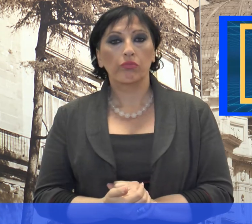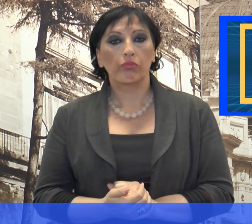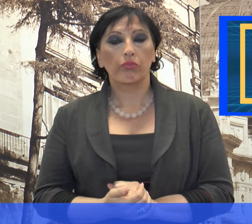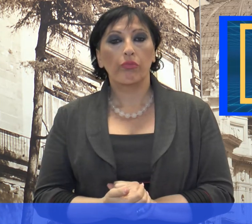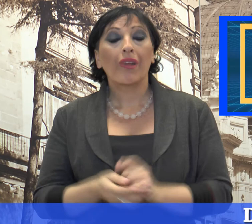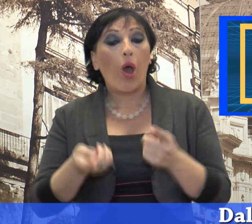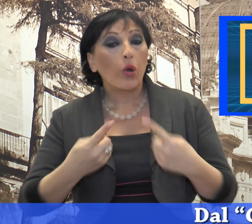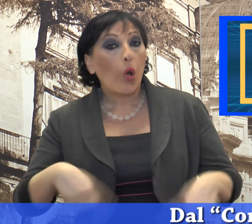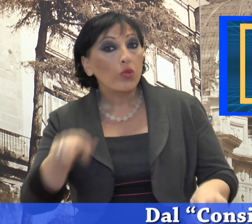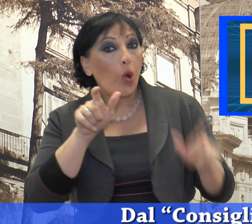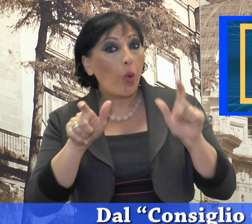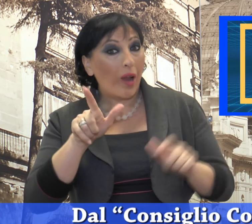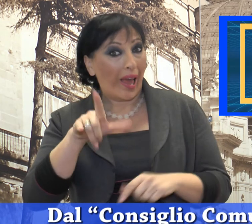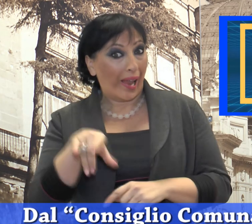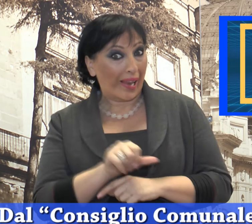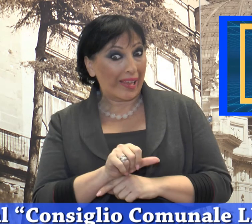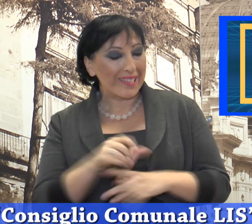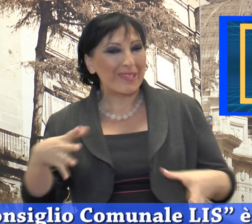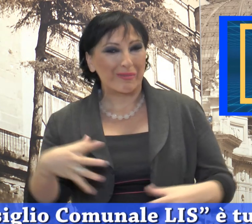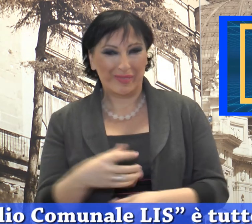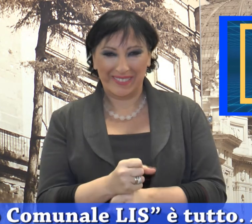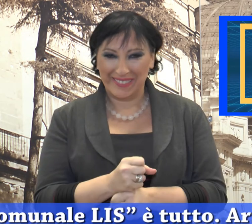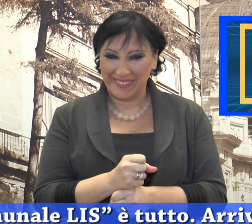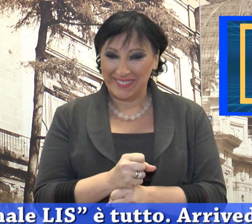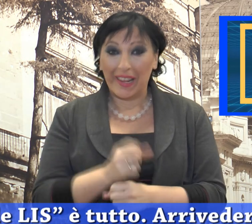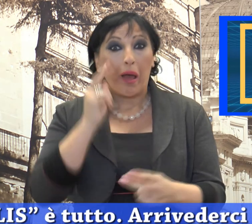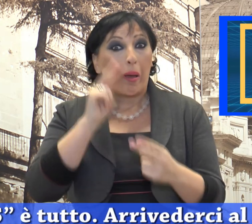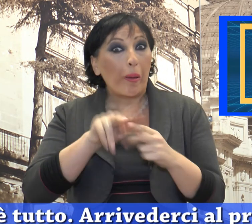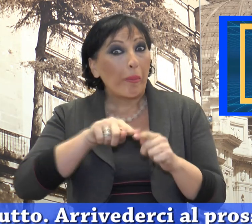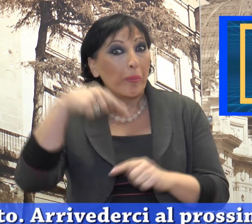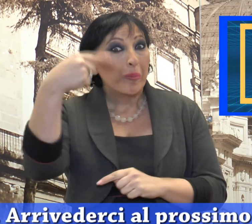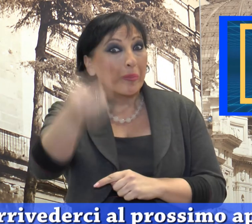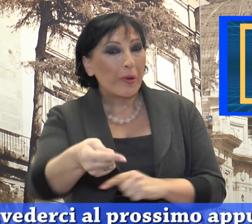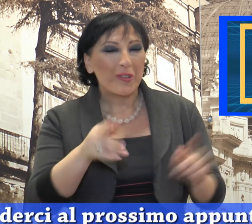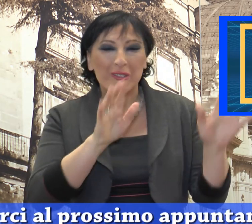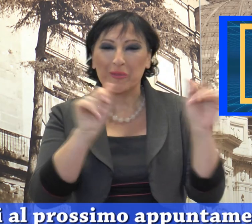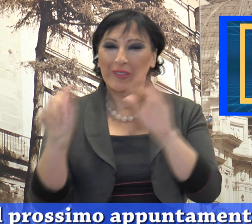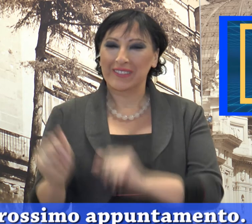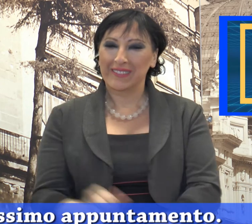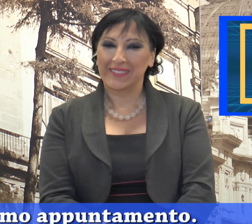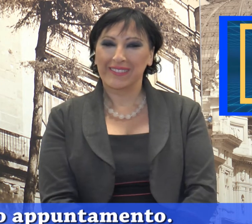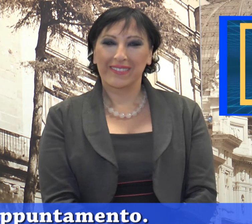Dal Consiglio Comunale LIS è tutto. Arrivederci al prossimo appuntamento.